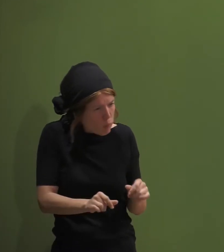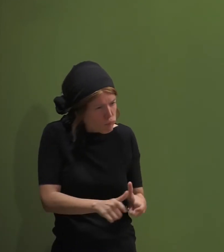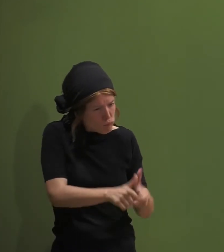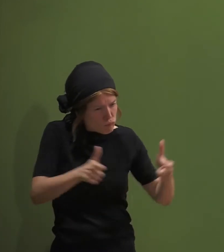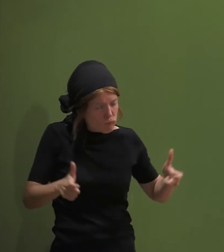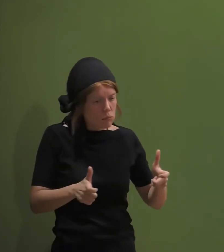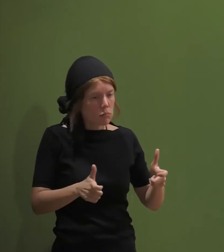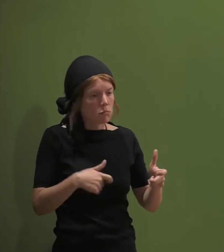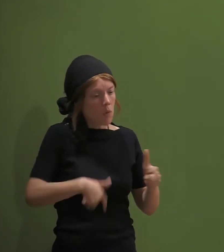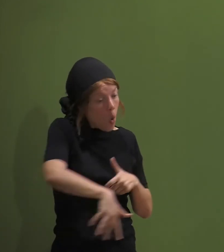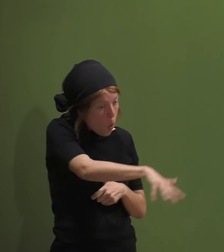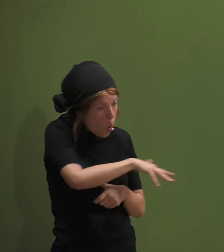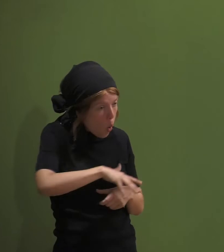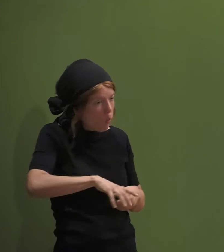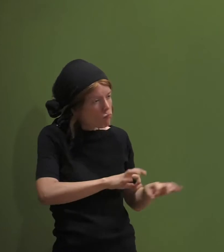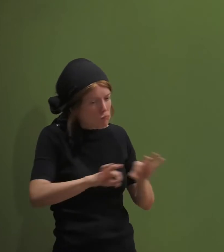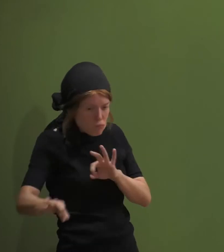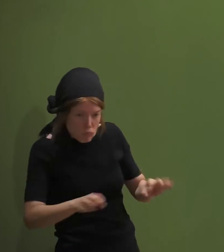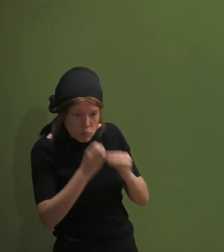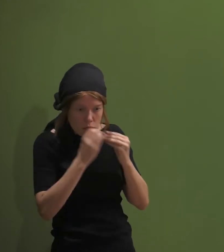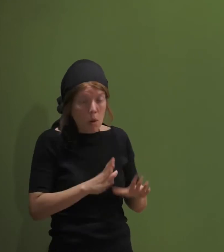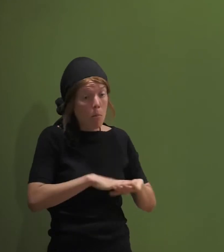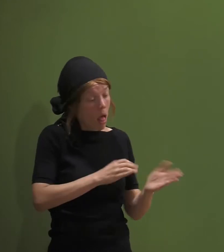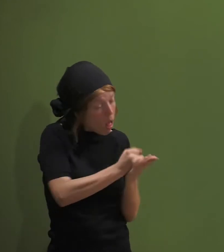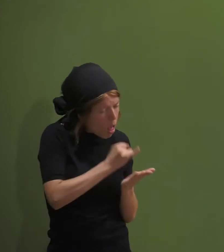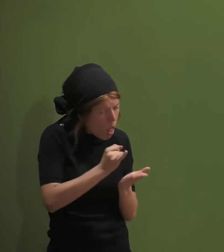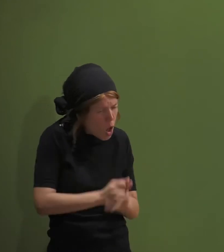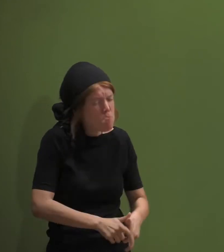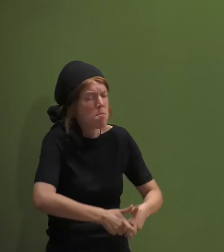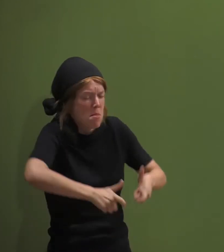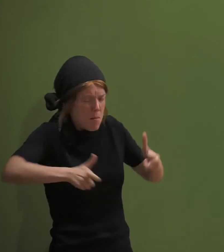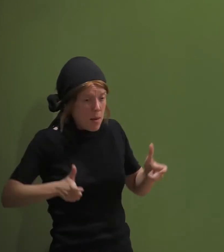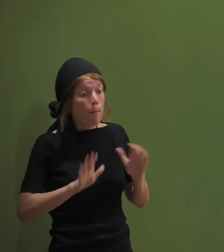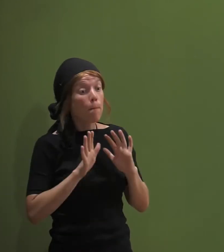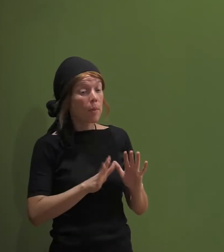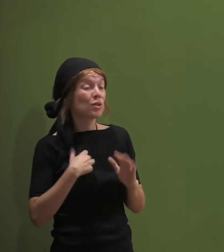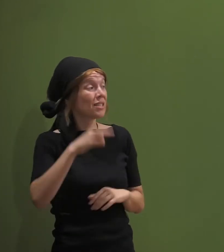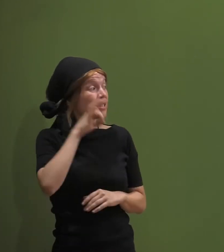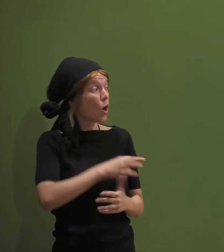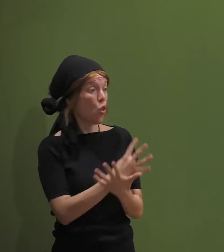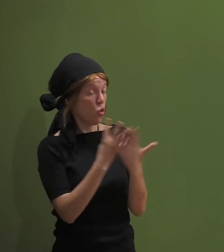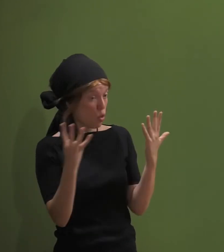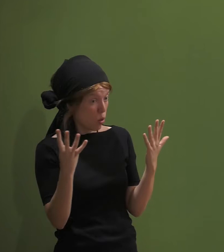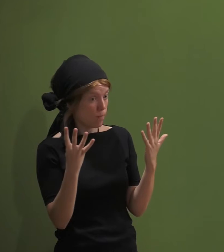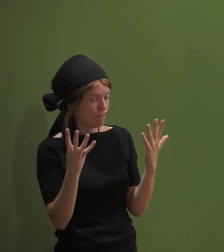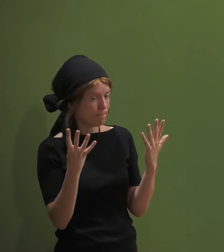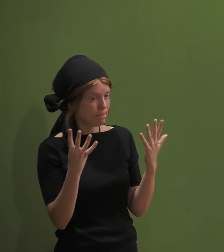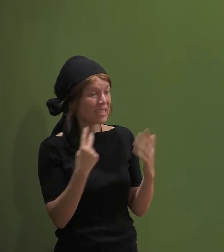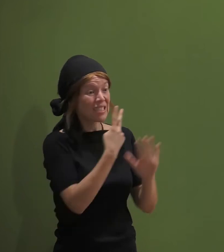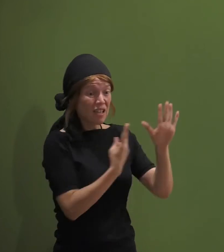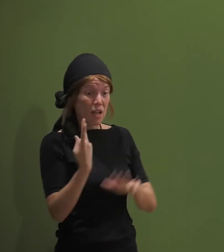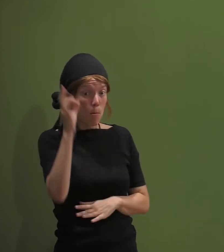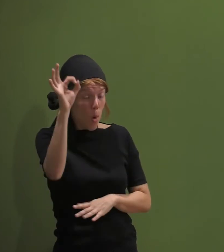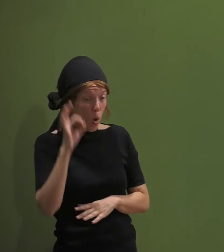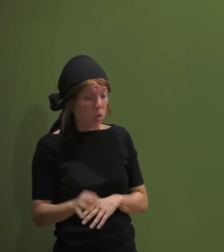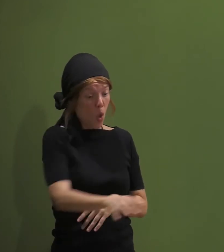gran cantidad de nuevas superficies roturadas que hicieron aumentar la producción agraria. Aún así, a finales del siglo XIX, todavía un